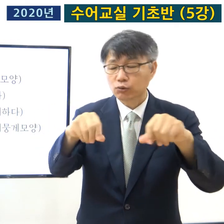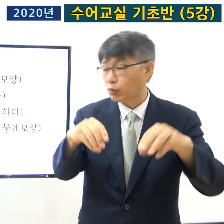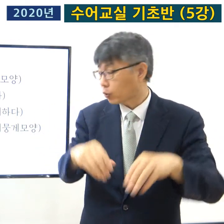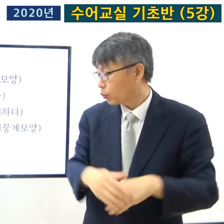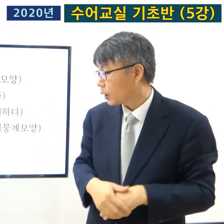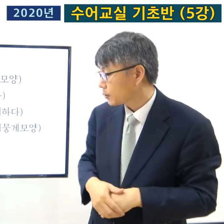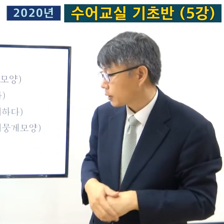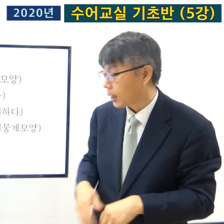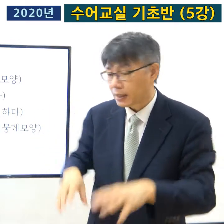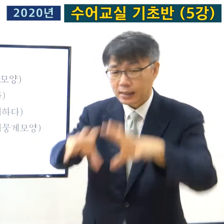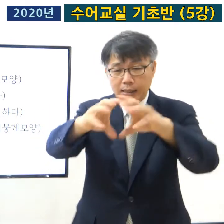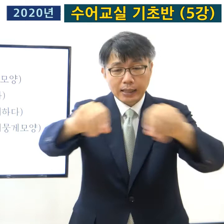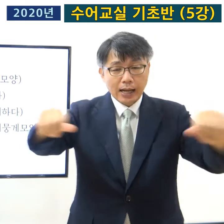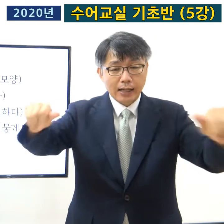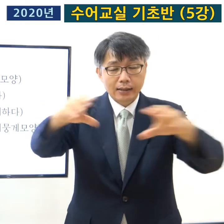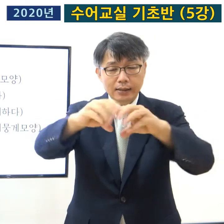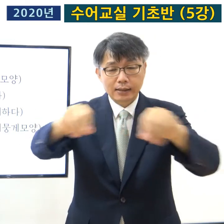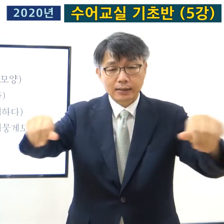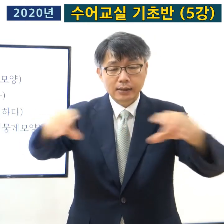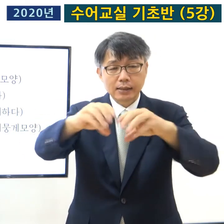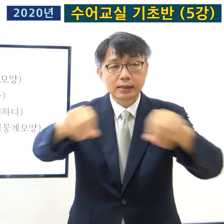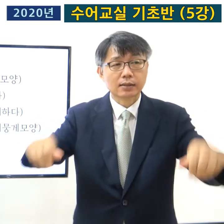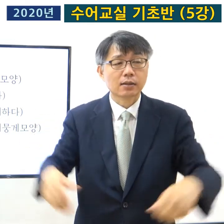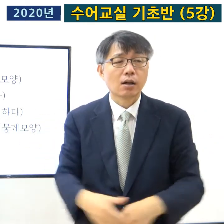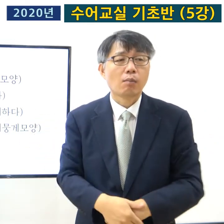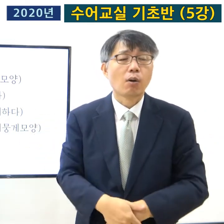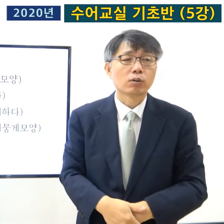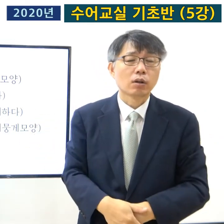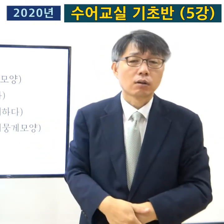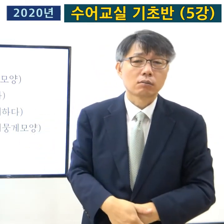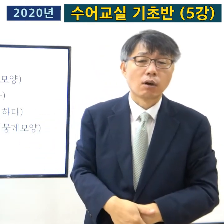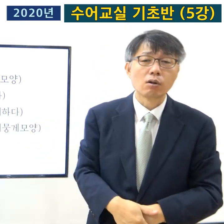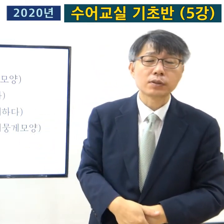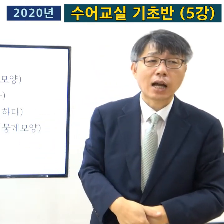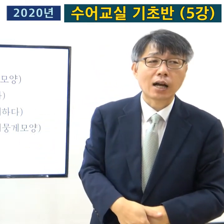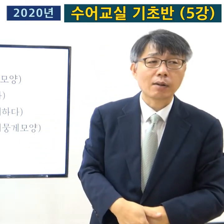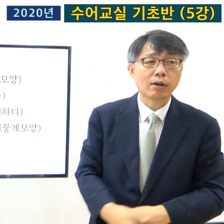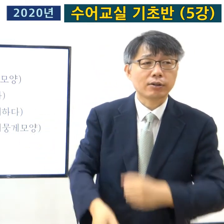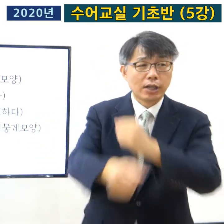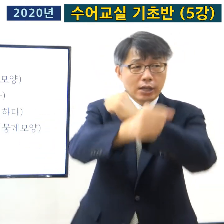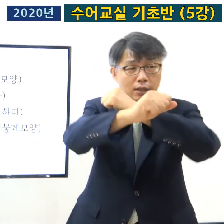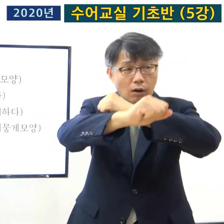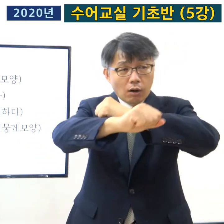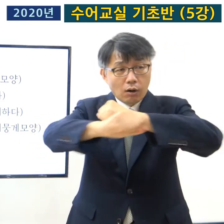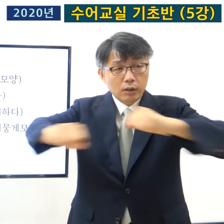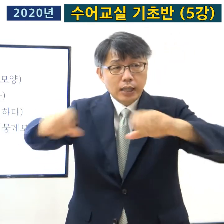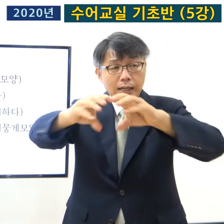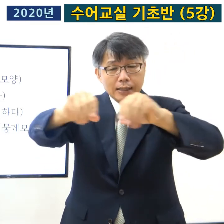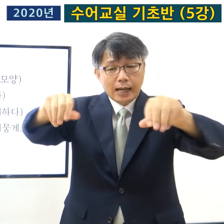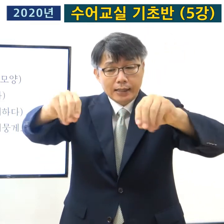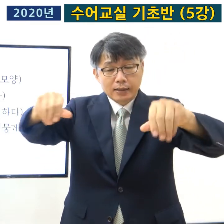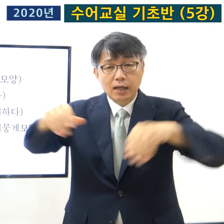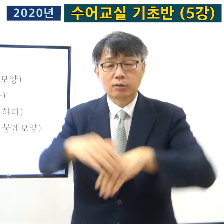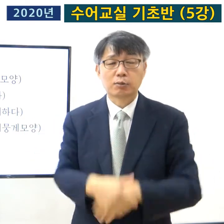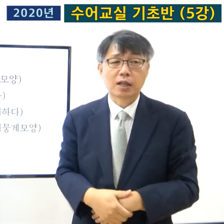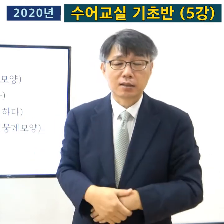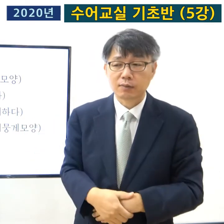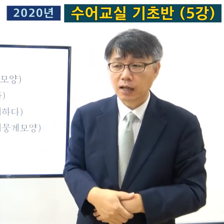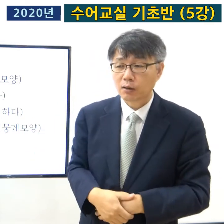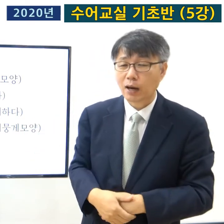수어로 똑같습니다. 땅, 흙. 뭐 넓은 땅 하면 넓다 땅 이렇게 해주면 되겠습니다. 광야